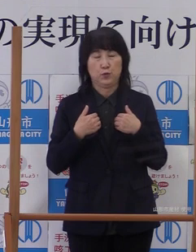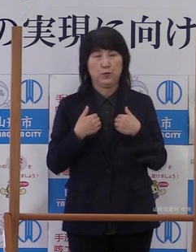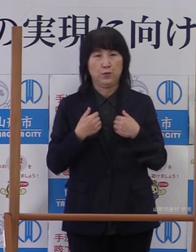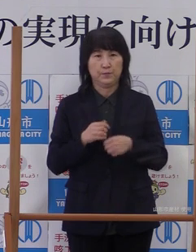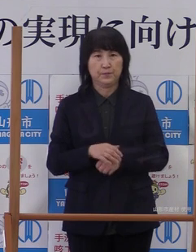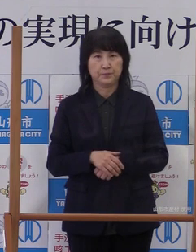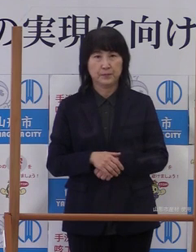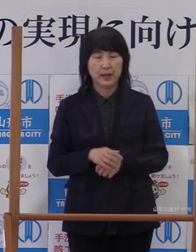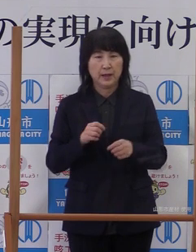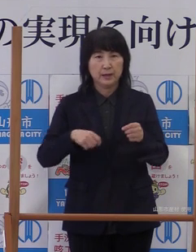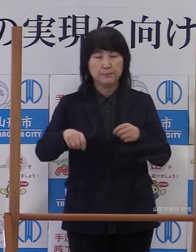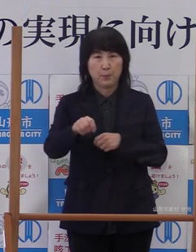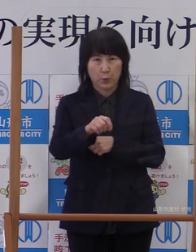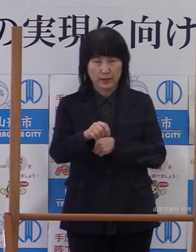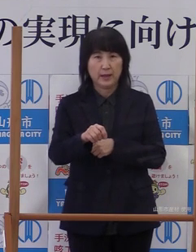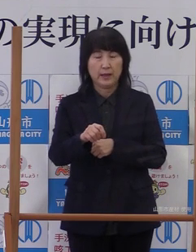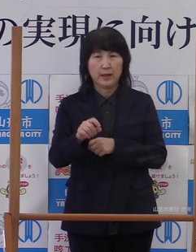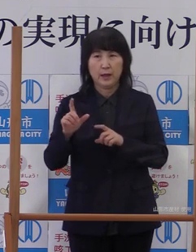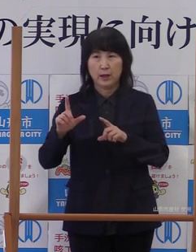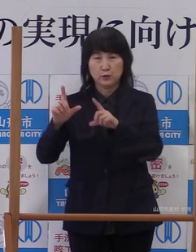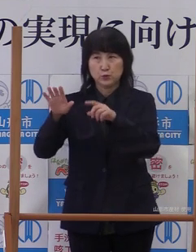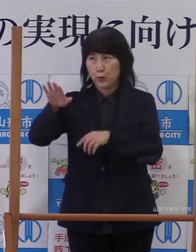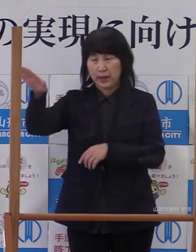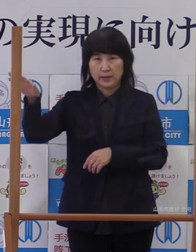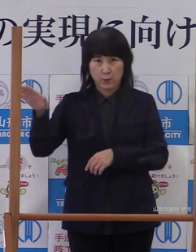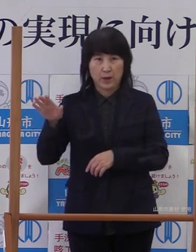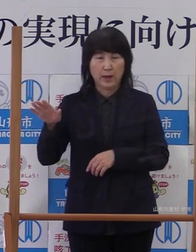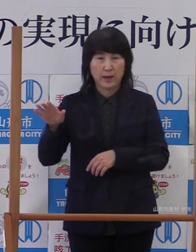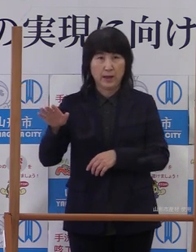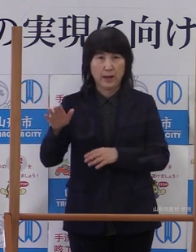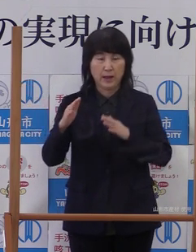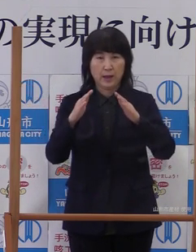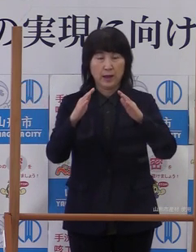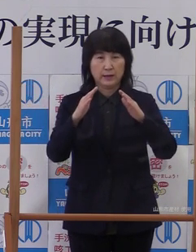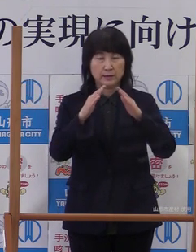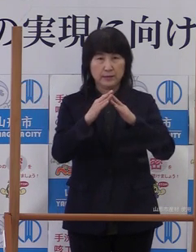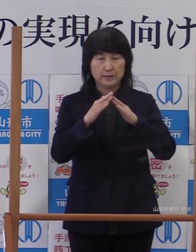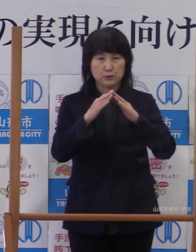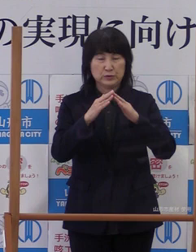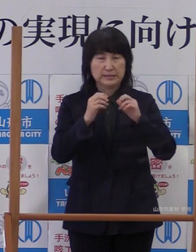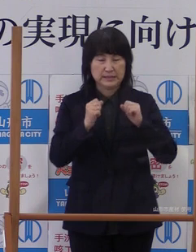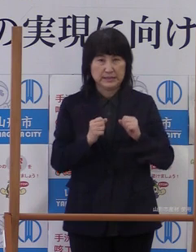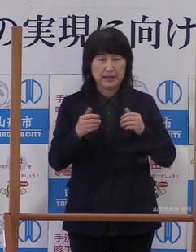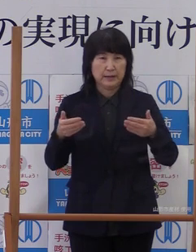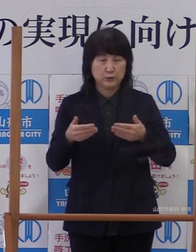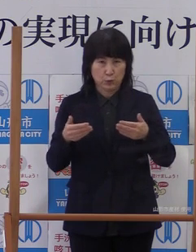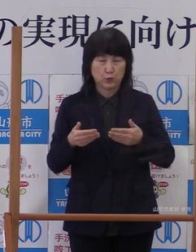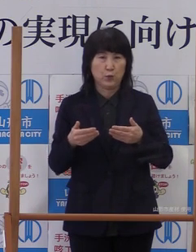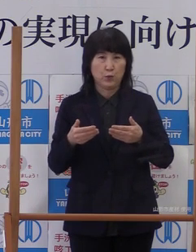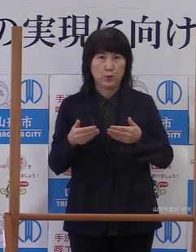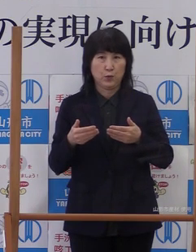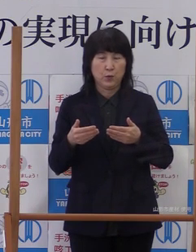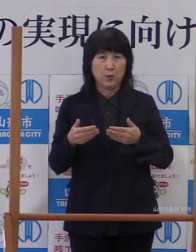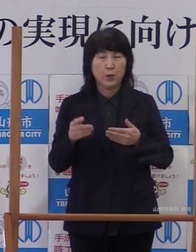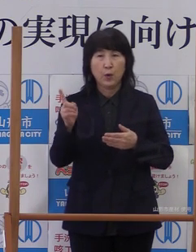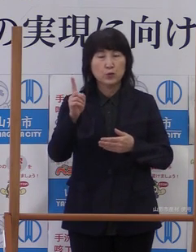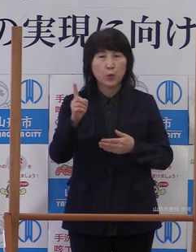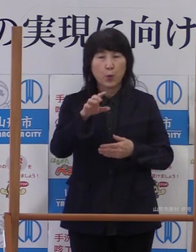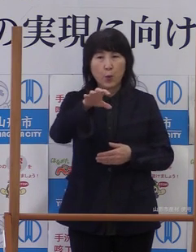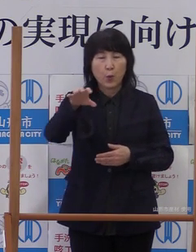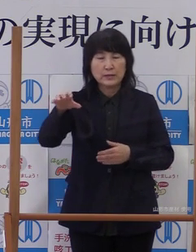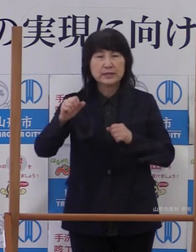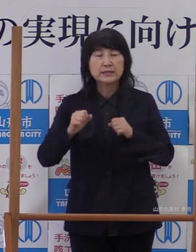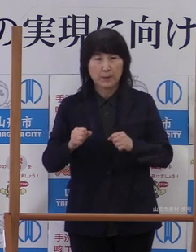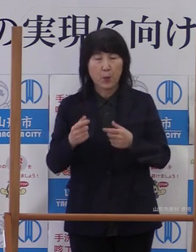で一方でその首都圏では今テレワークなどですね、要は場所をどこにいても同じように仕